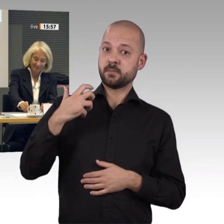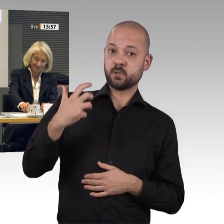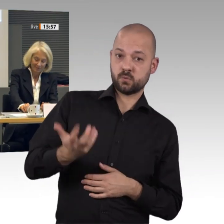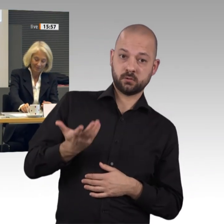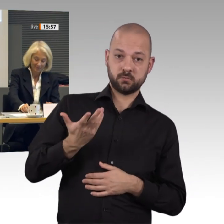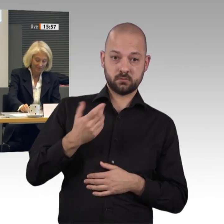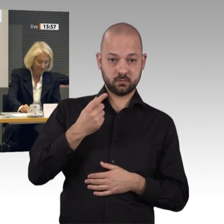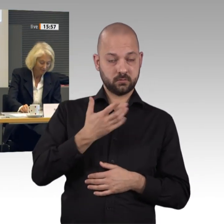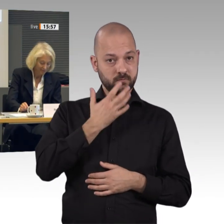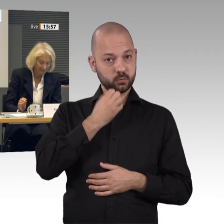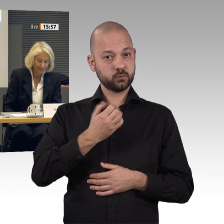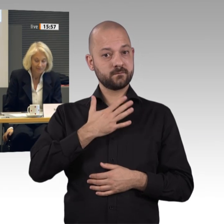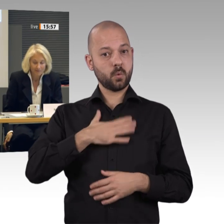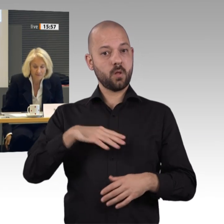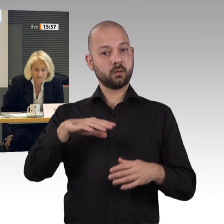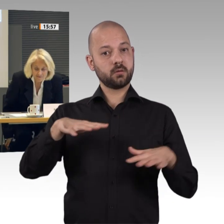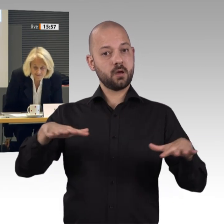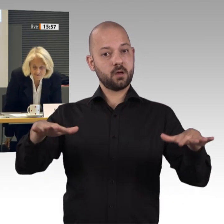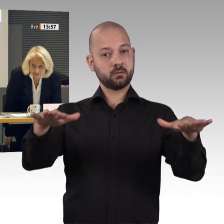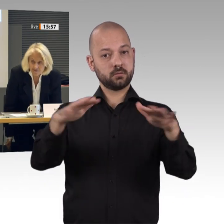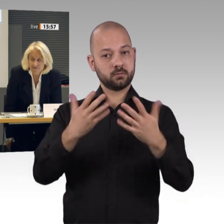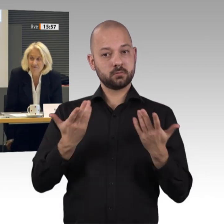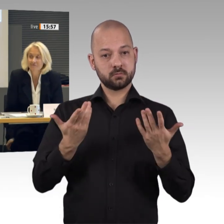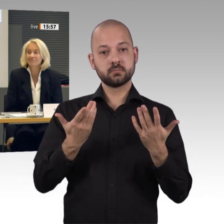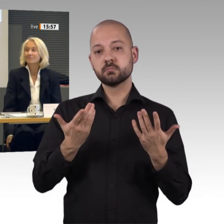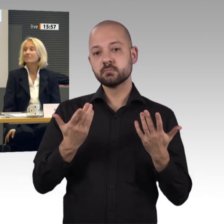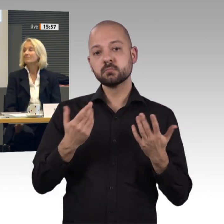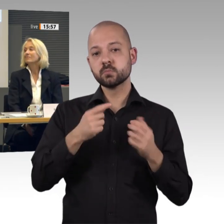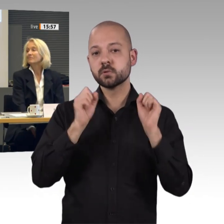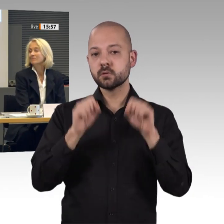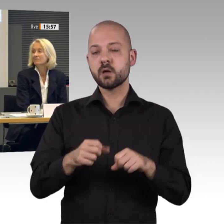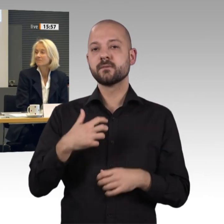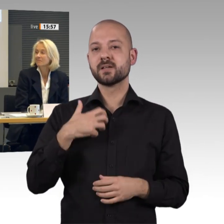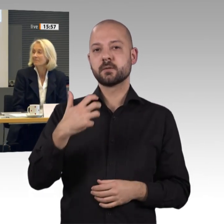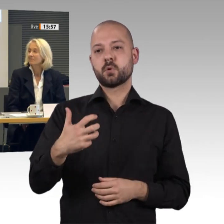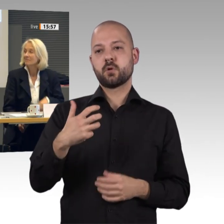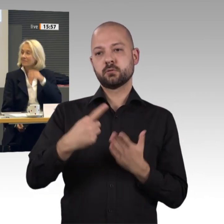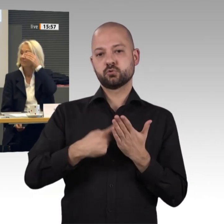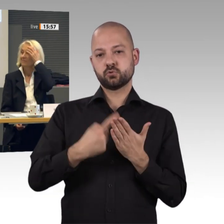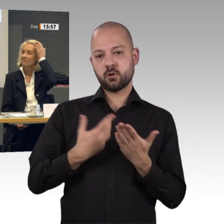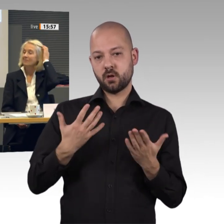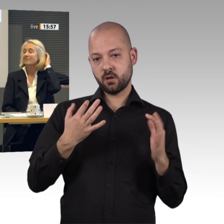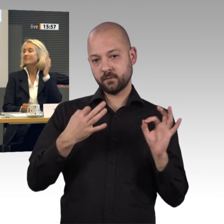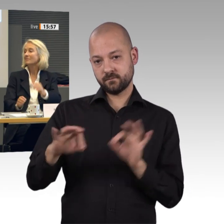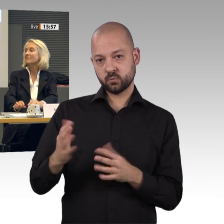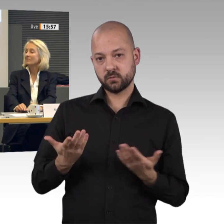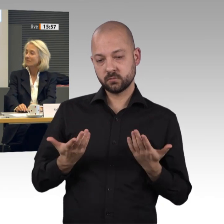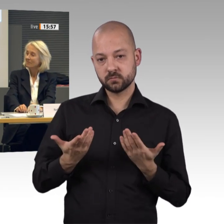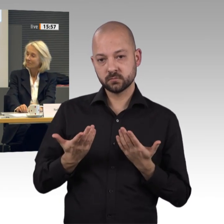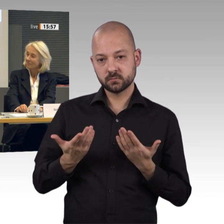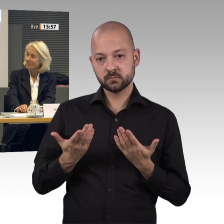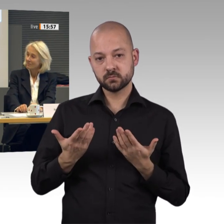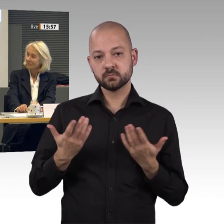Ja, meine Frage an den Deutschen Städtetag und an den Landkreistag. In beiden